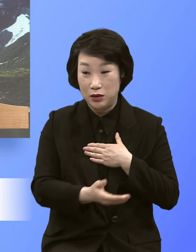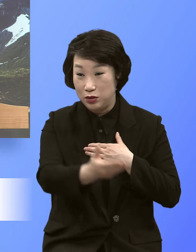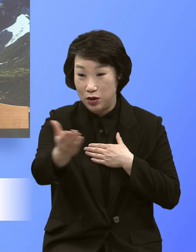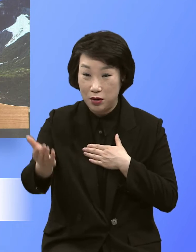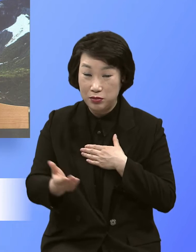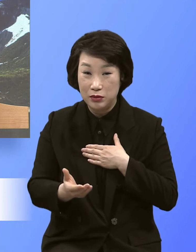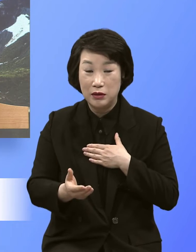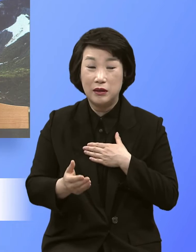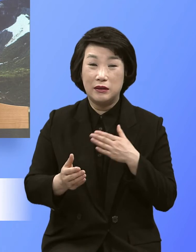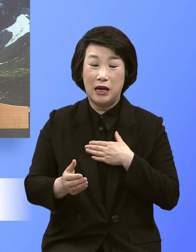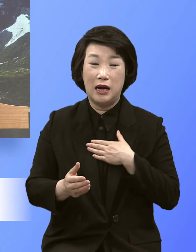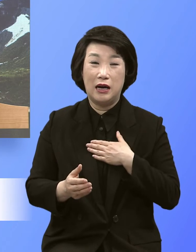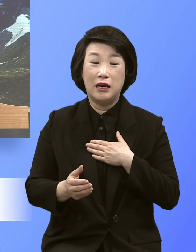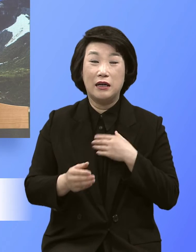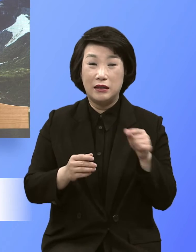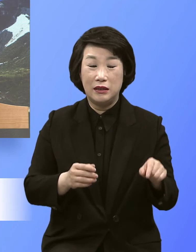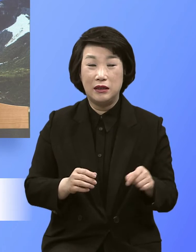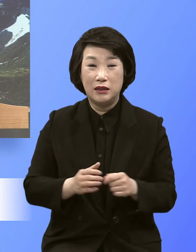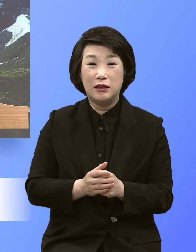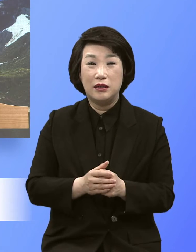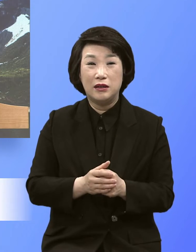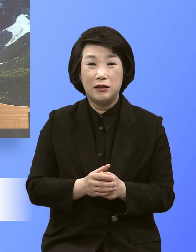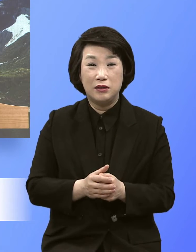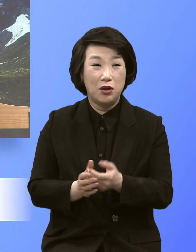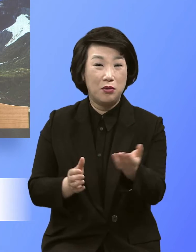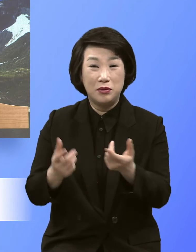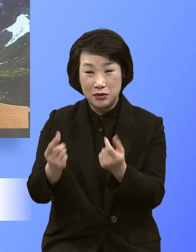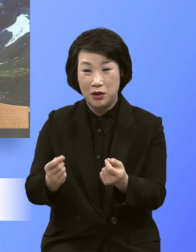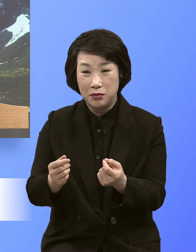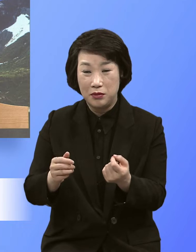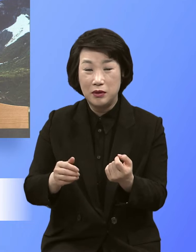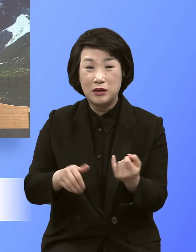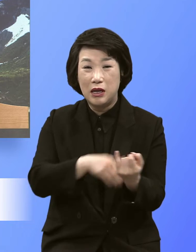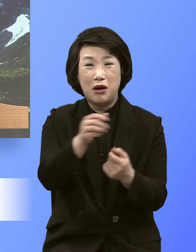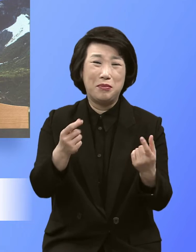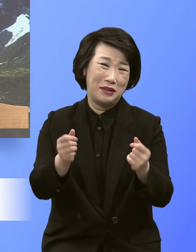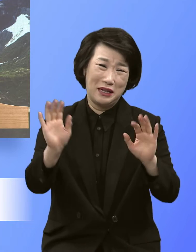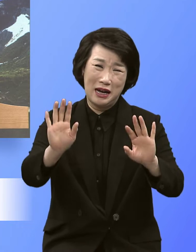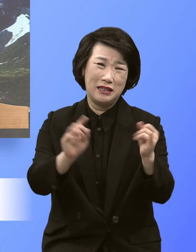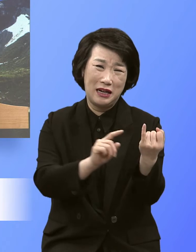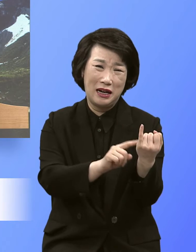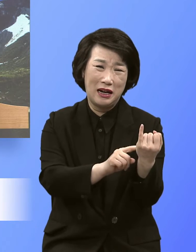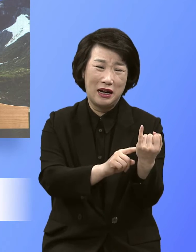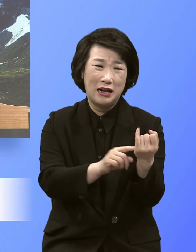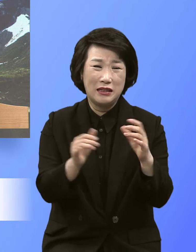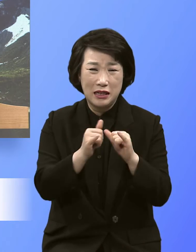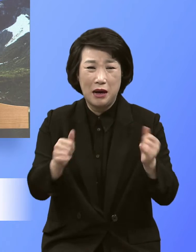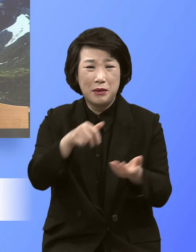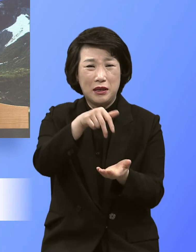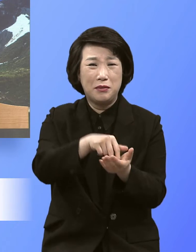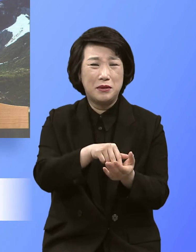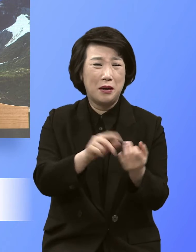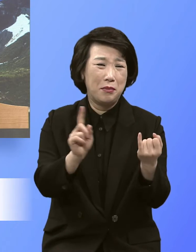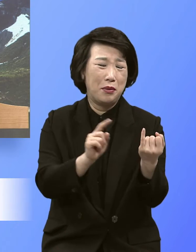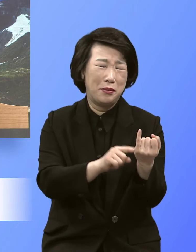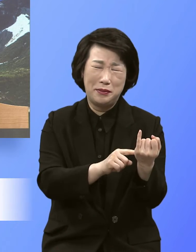여러분과 이렇게 이런 처지에 있는 사람이 아니고 정말로 사람으로서 어떻게 보면